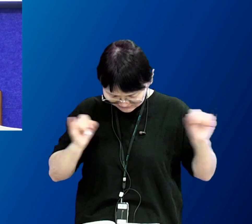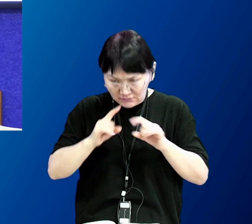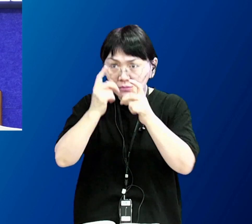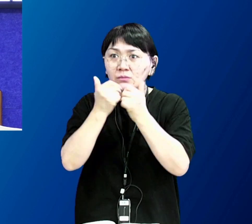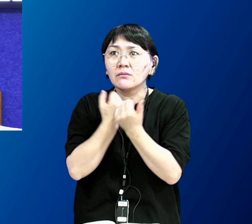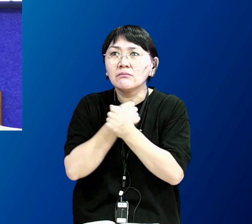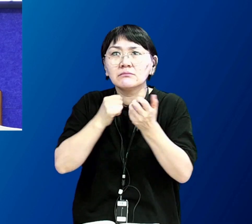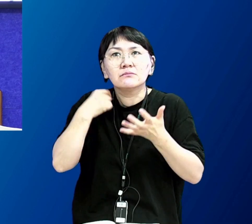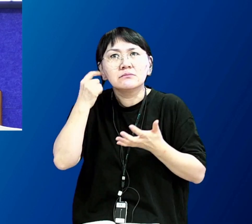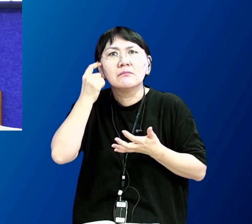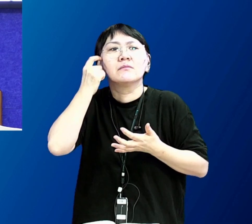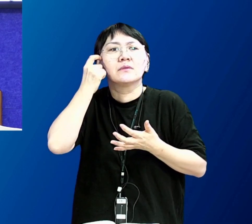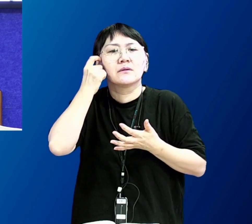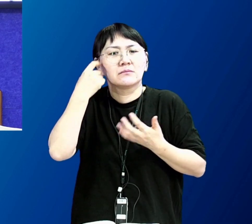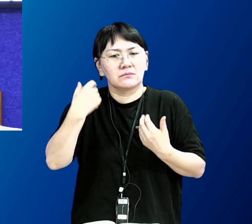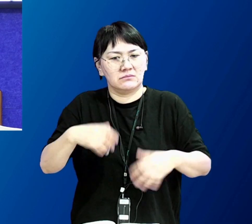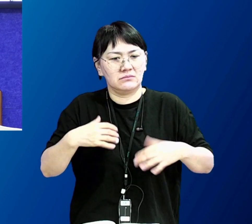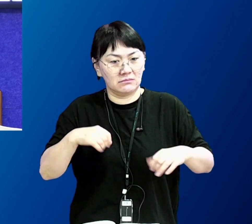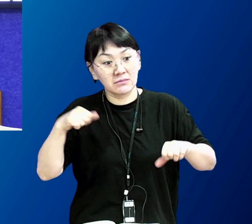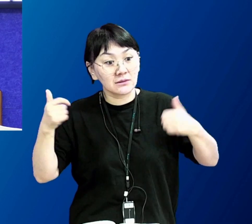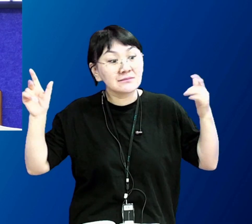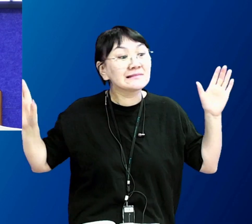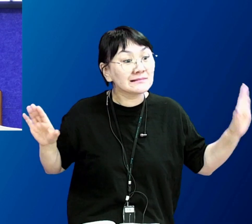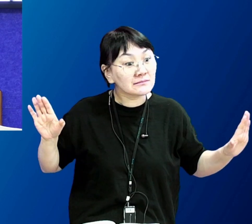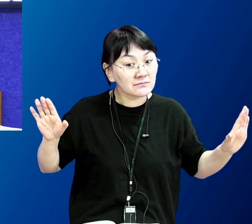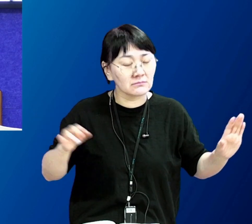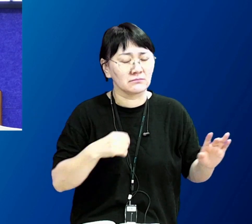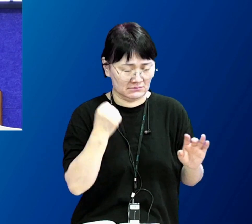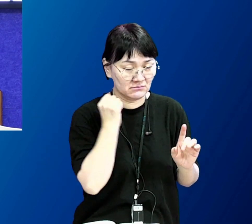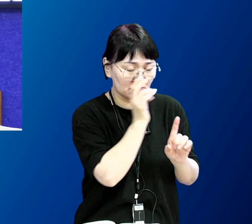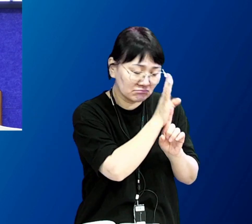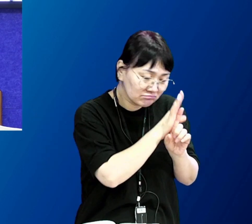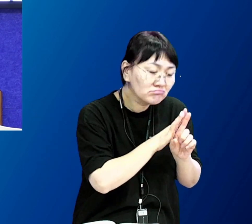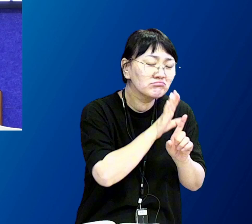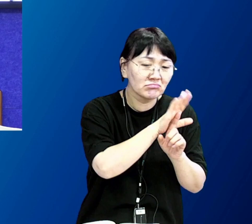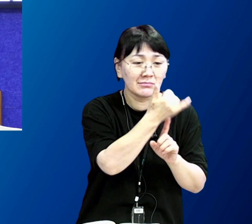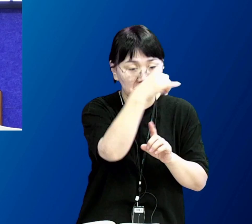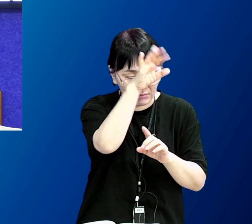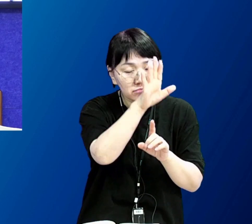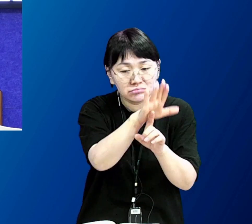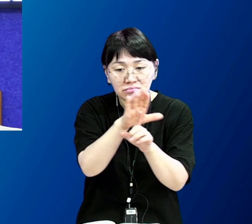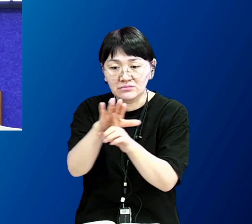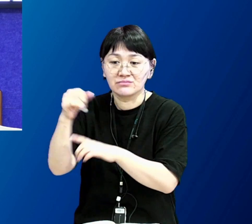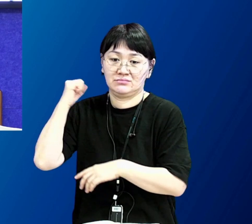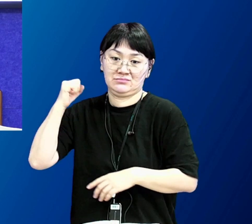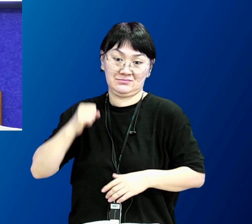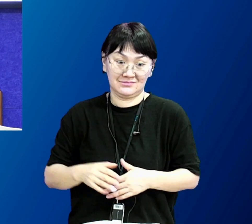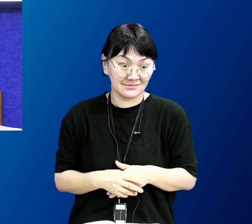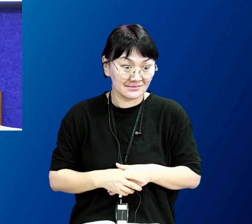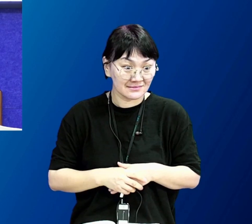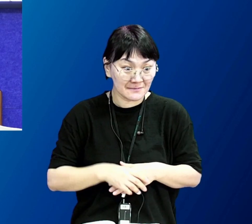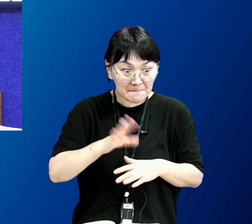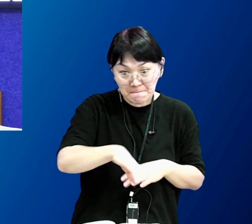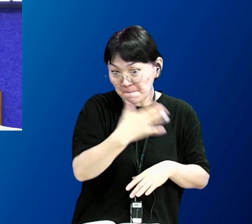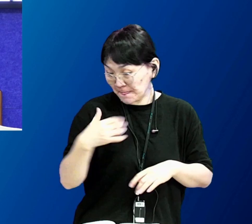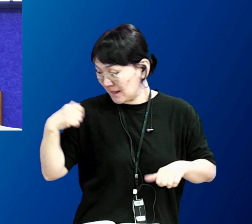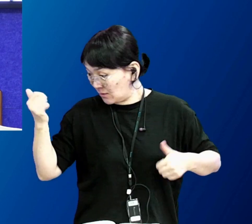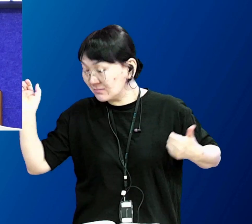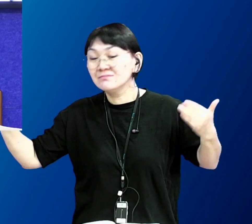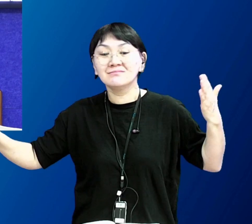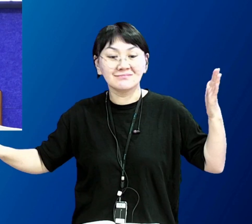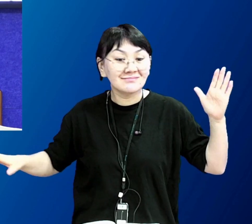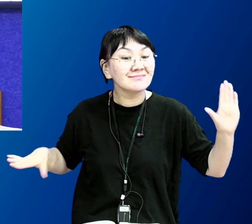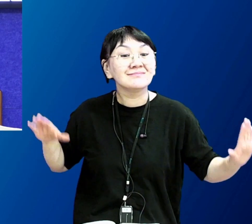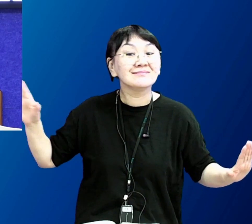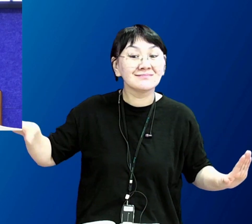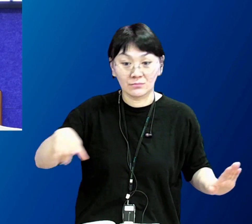Бид өхөнч тэр ахын дүүсээ үнэхээр хайрлж чаднаа гэж бодож байна. Бид бие биенээ хайрлвал